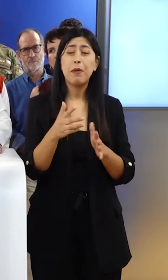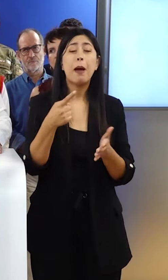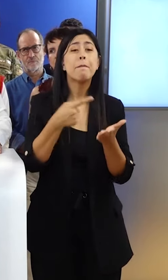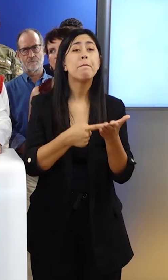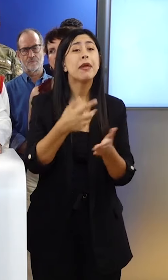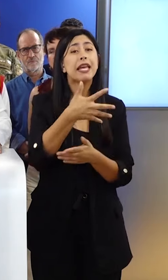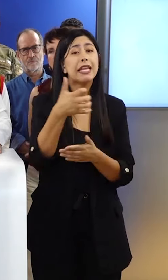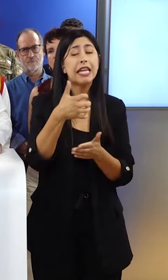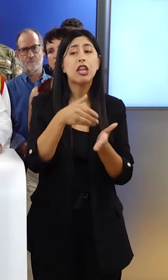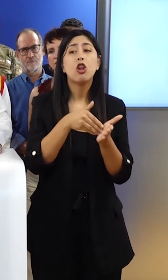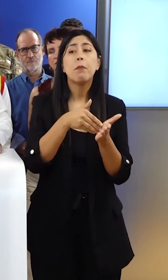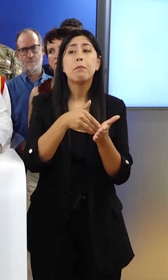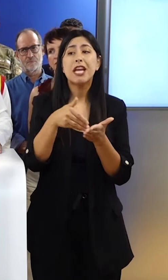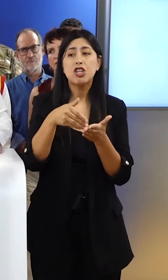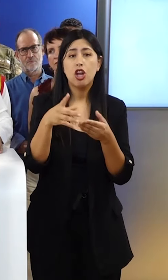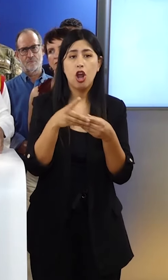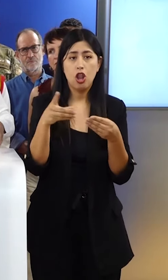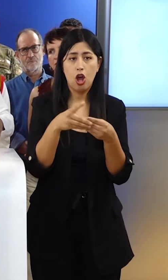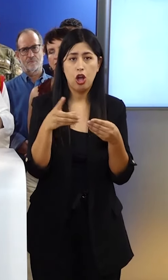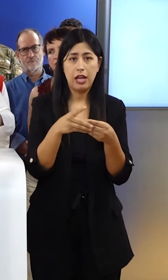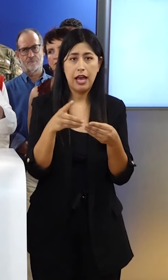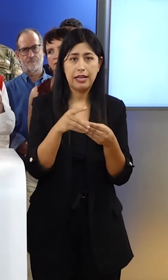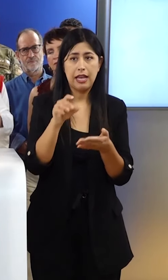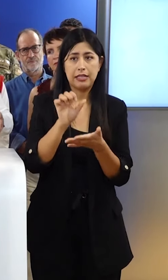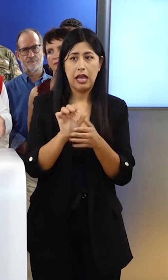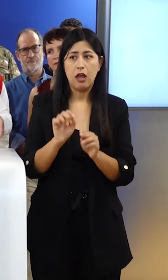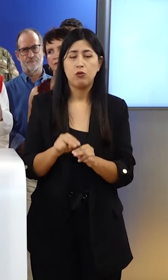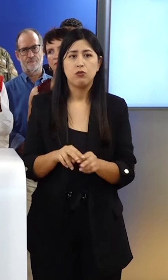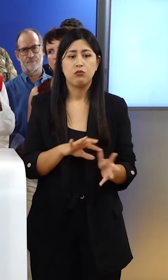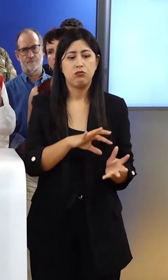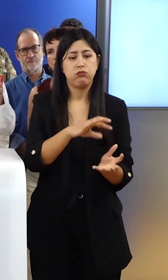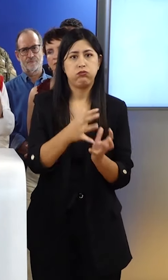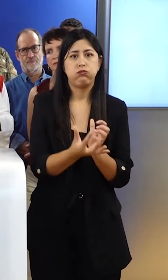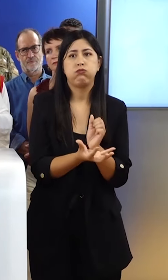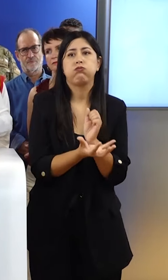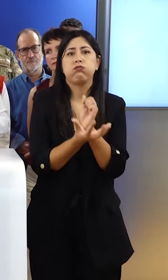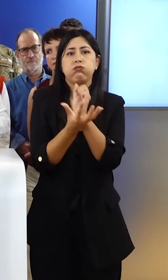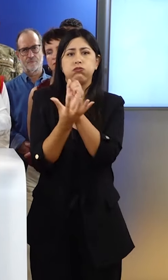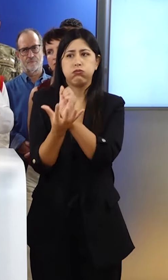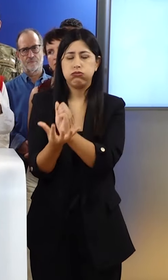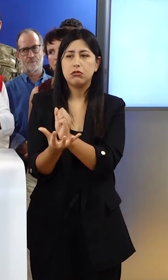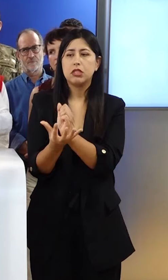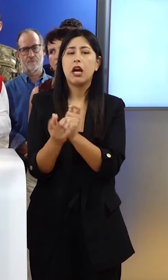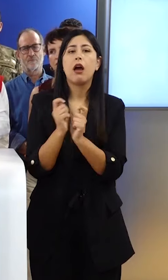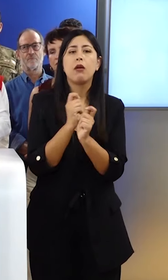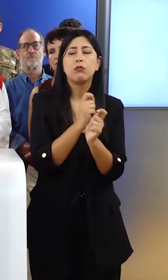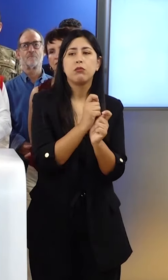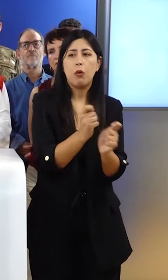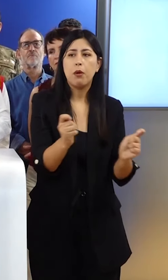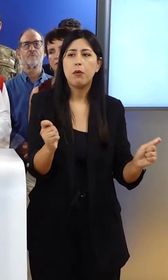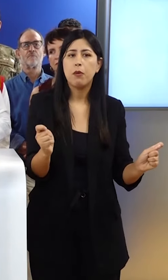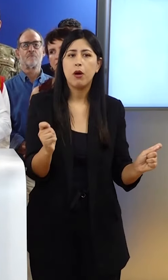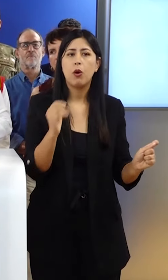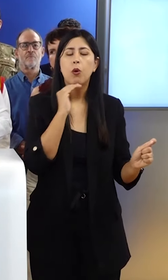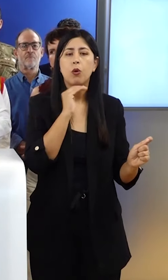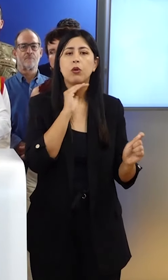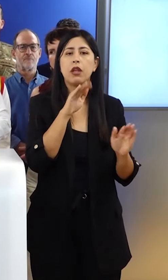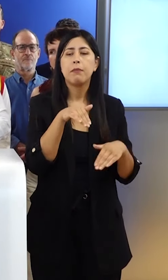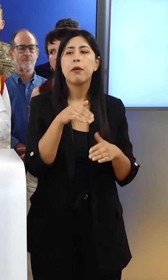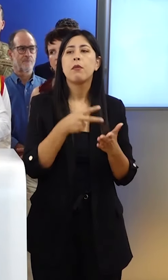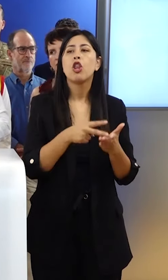1,500 millones de dólares eh una parte importante de eso se gastó en el mismo eh año